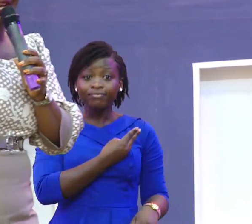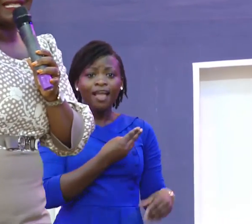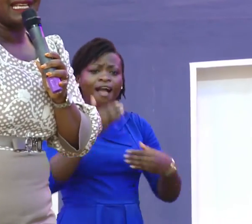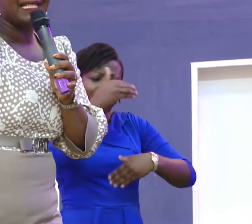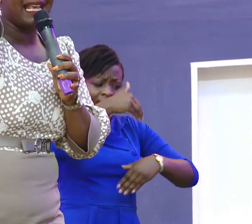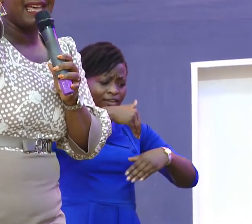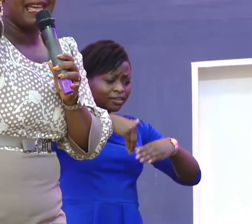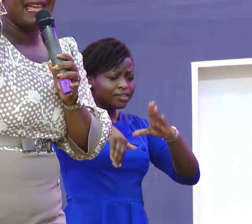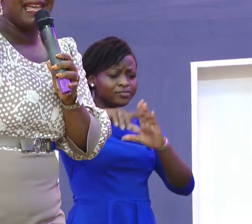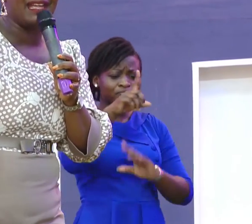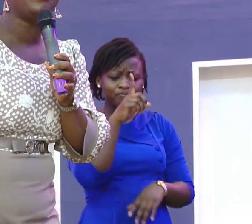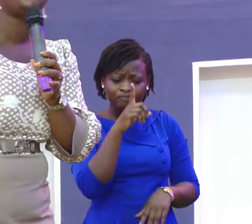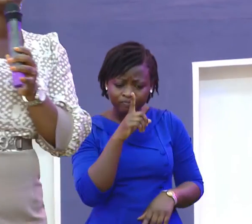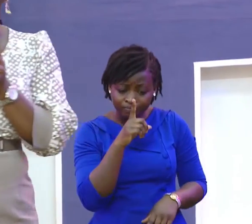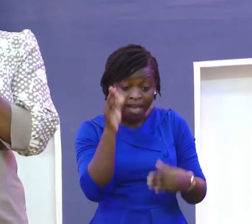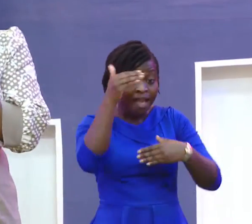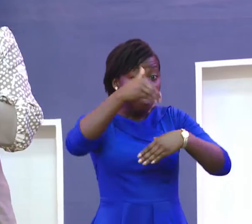Eyo mukasize